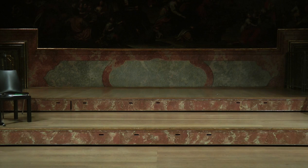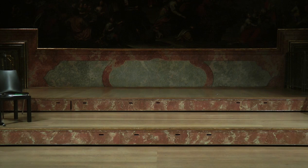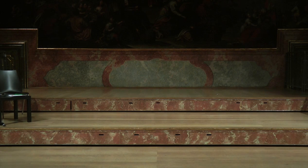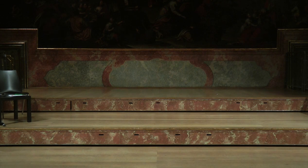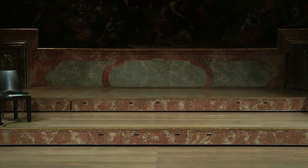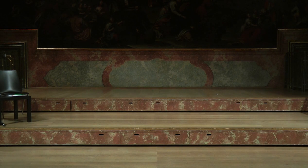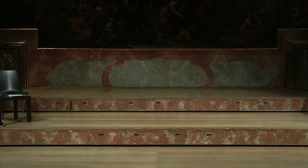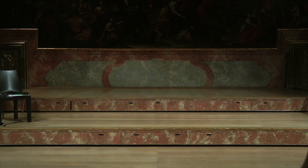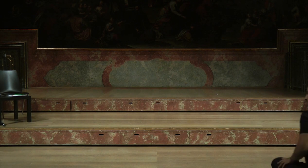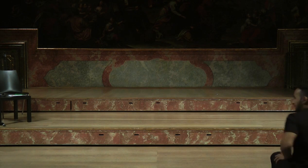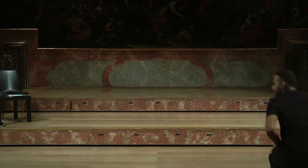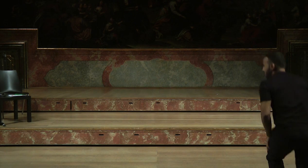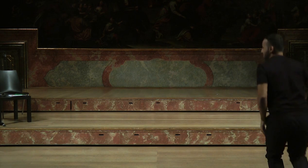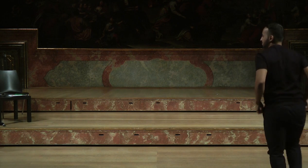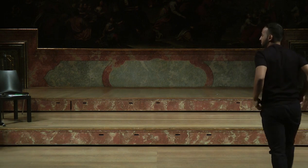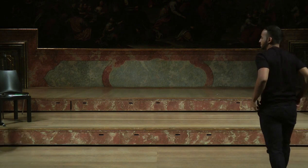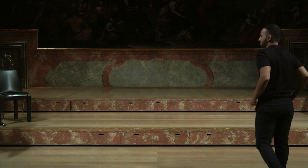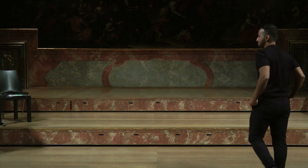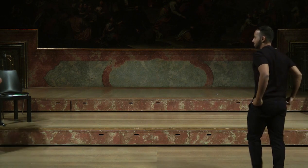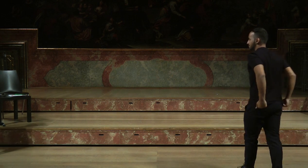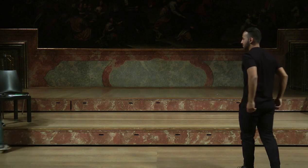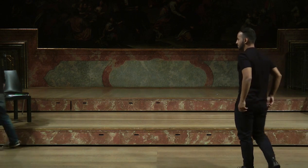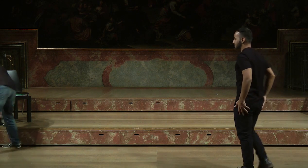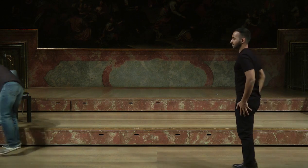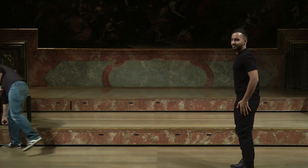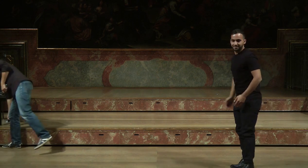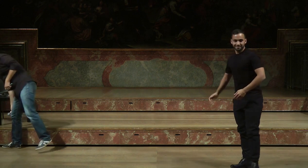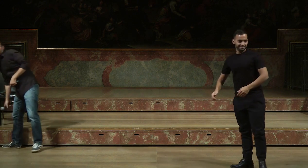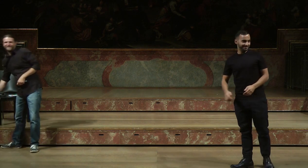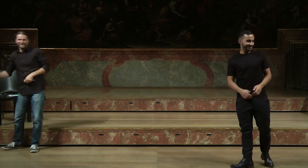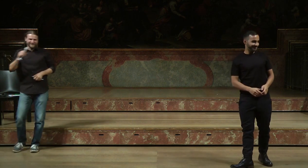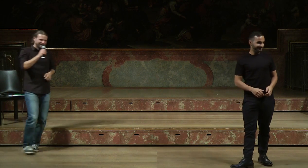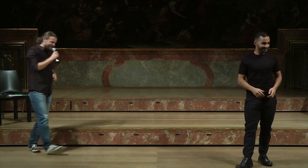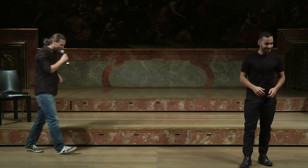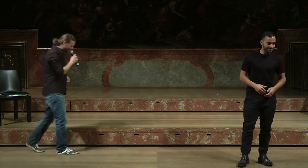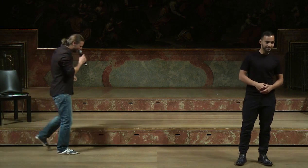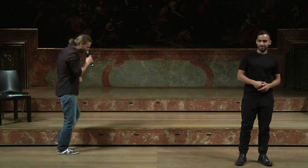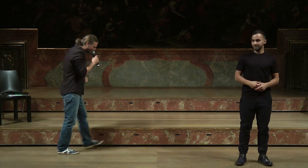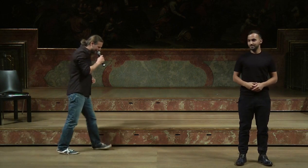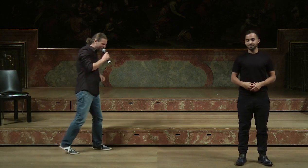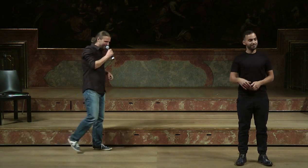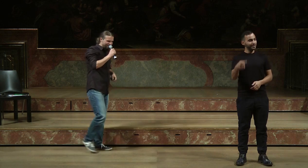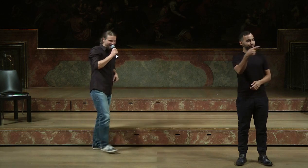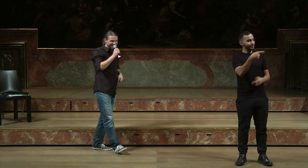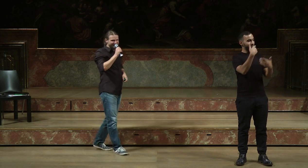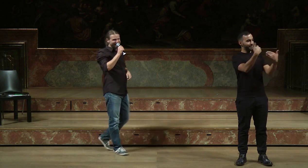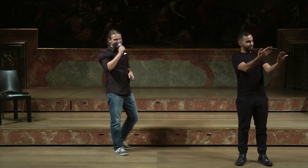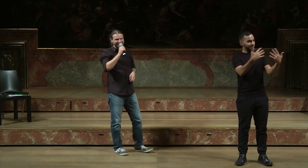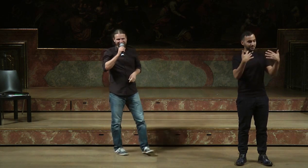Thank you. Giuseppe Giorana, bitte behalten Sie diesen Text